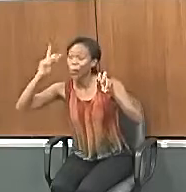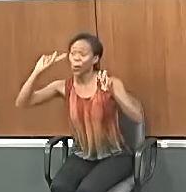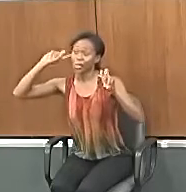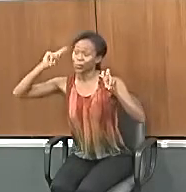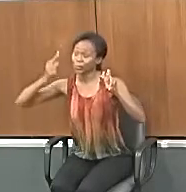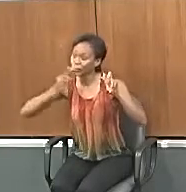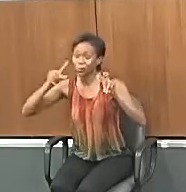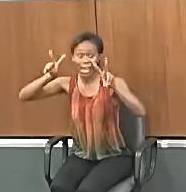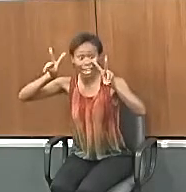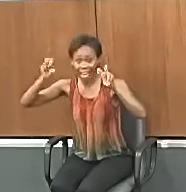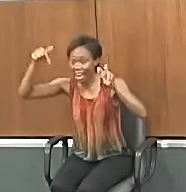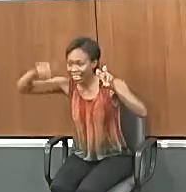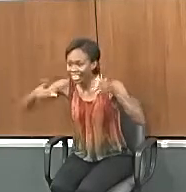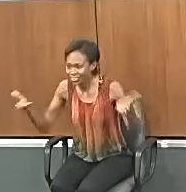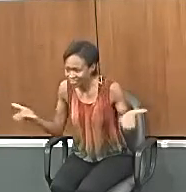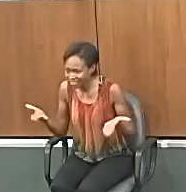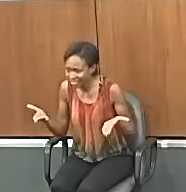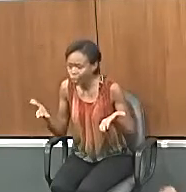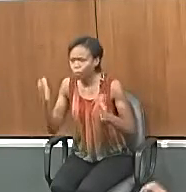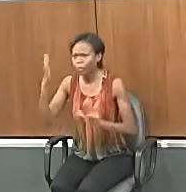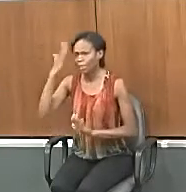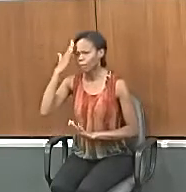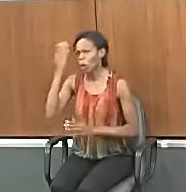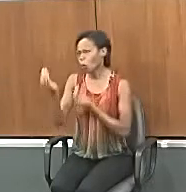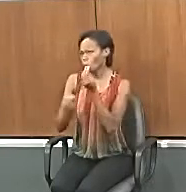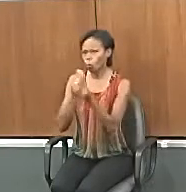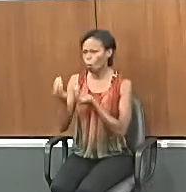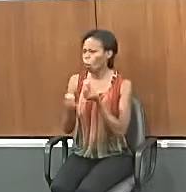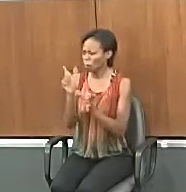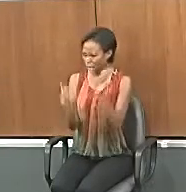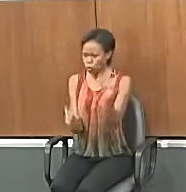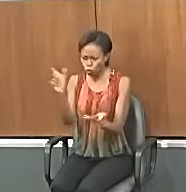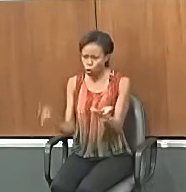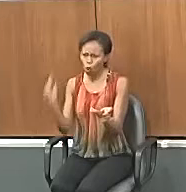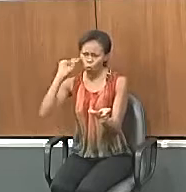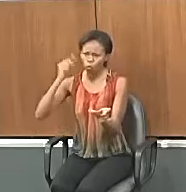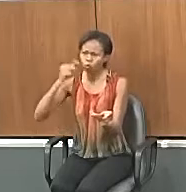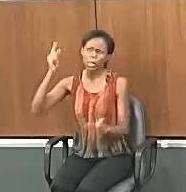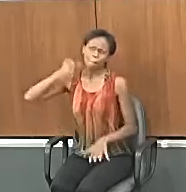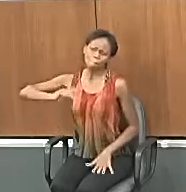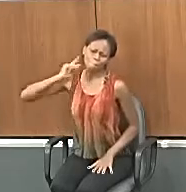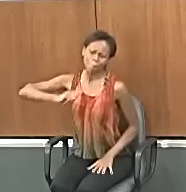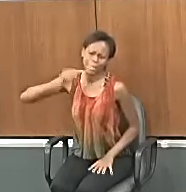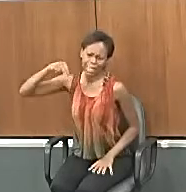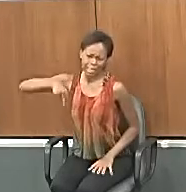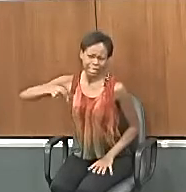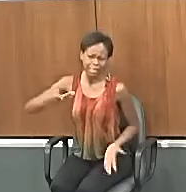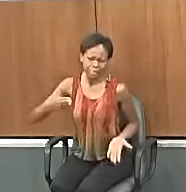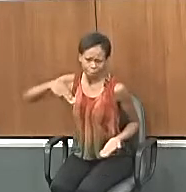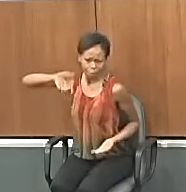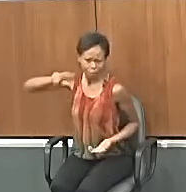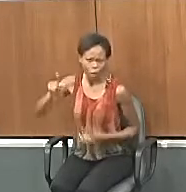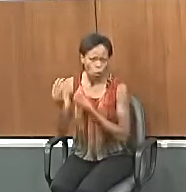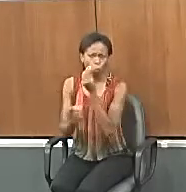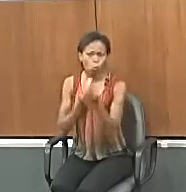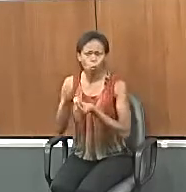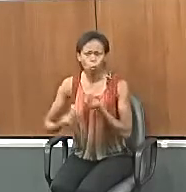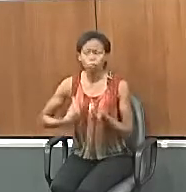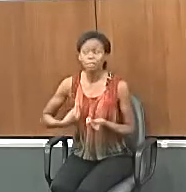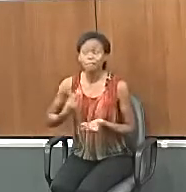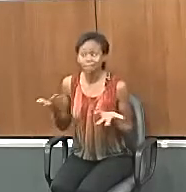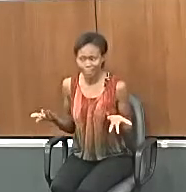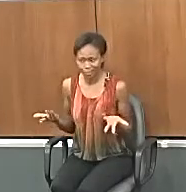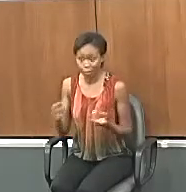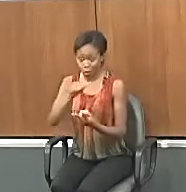entender de que forma elas são tratadas no estado de minas gerais são duas comissões que